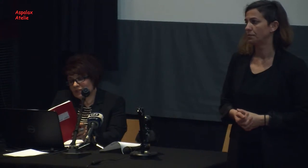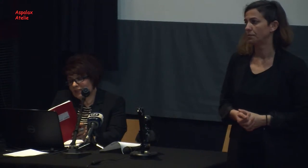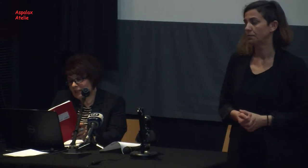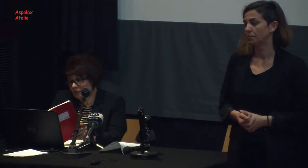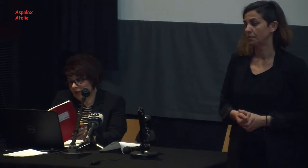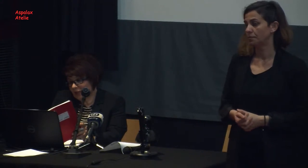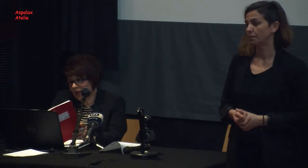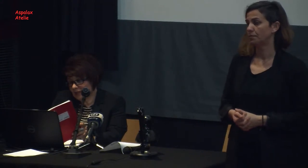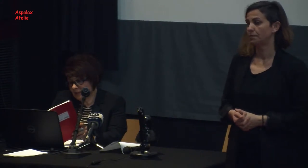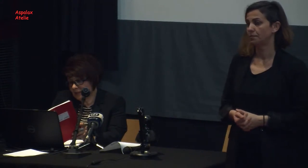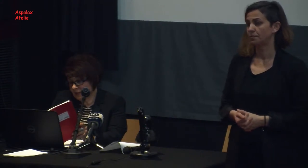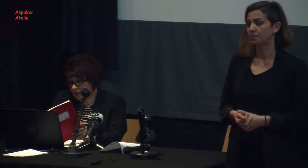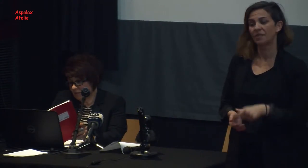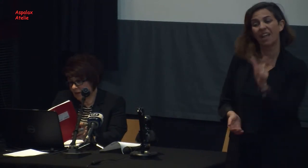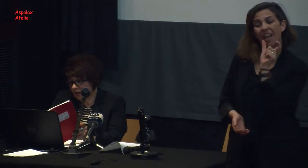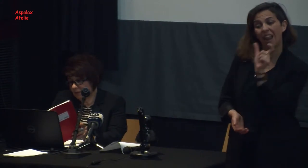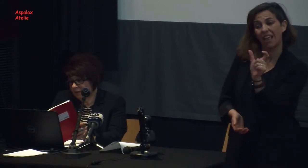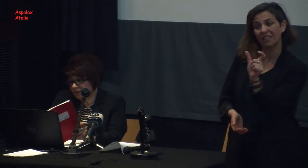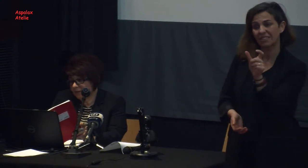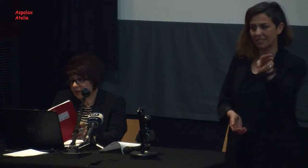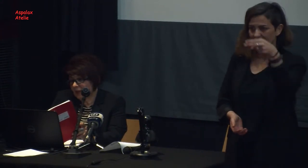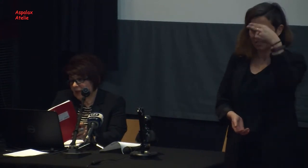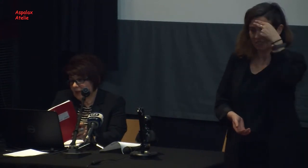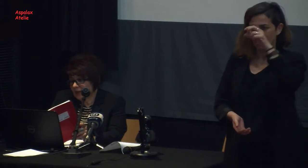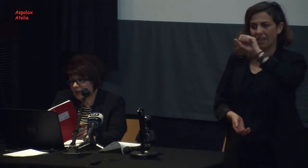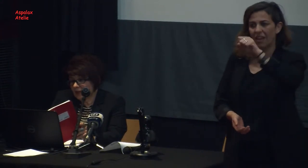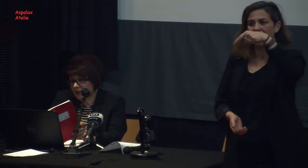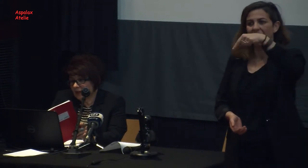Το στίγμα, η λέξη στίγμα,